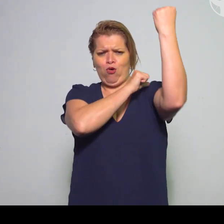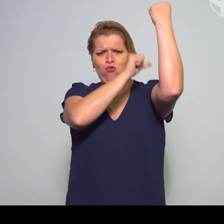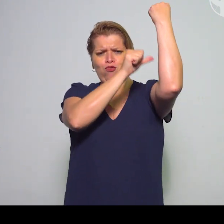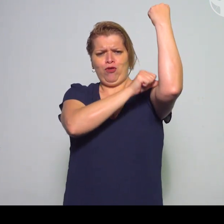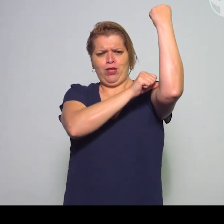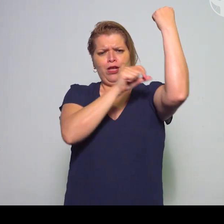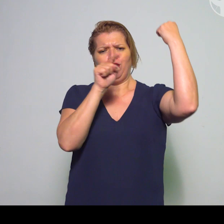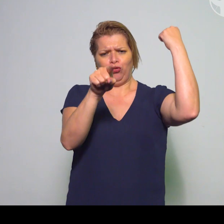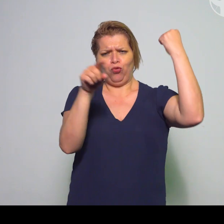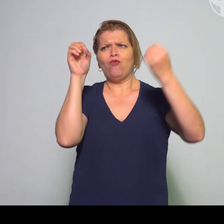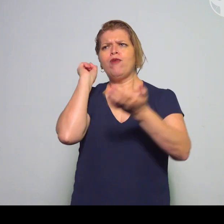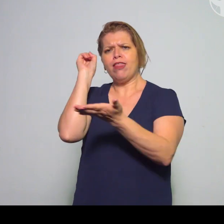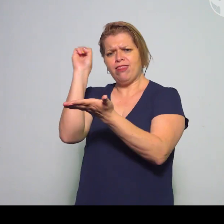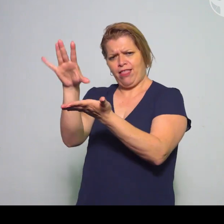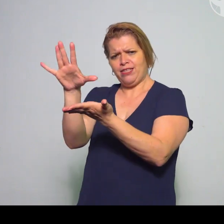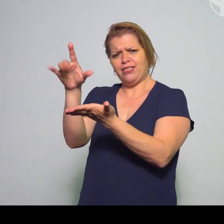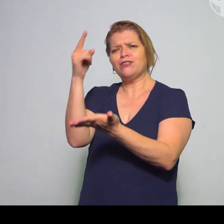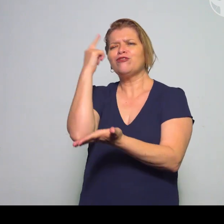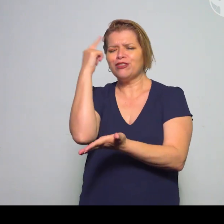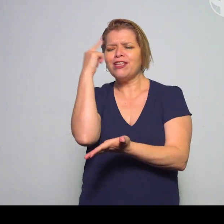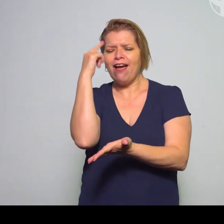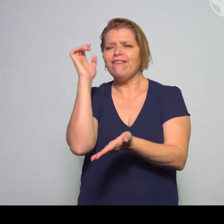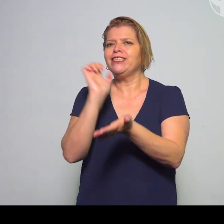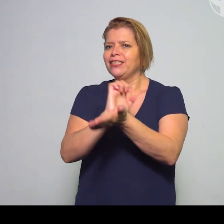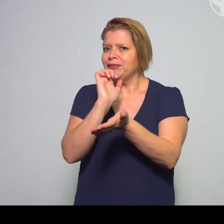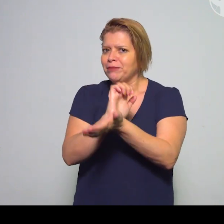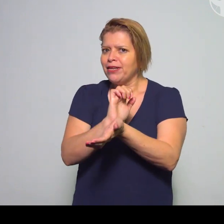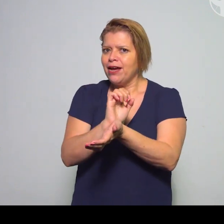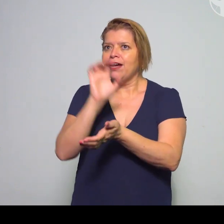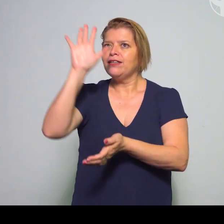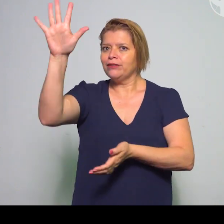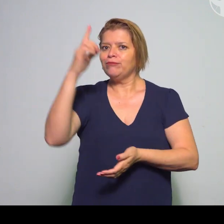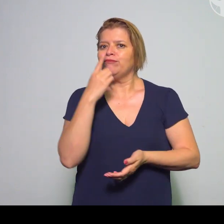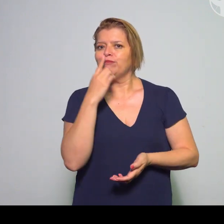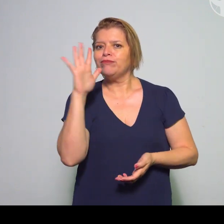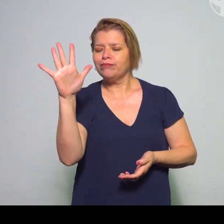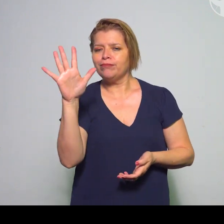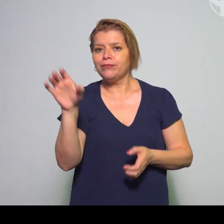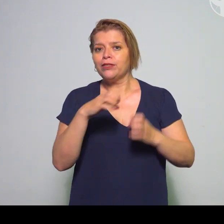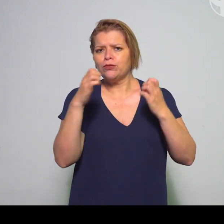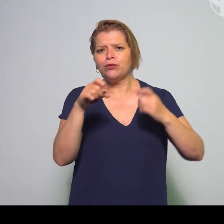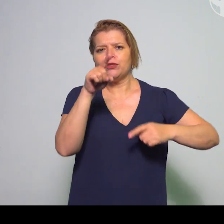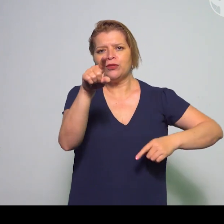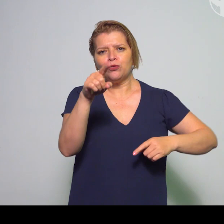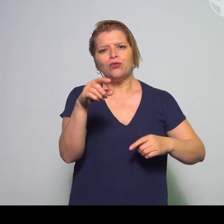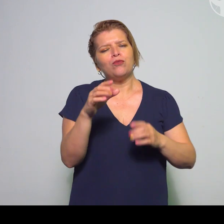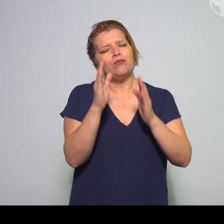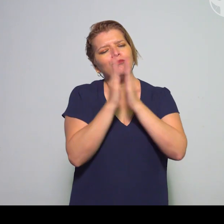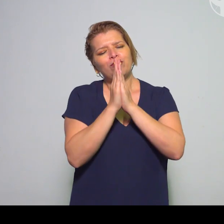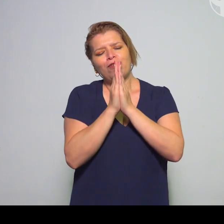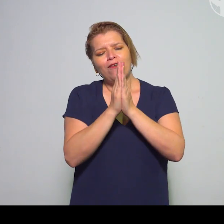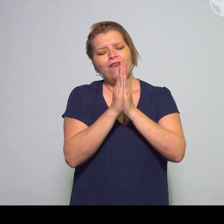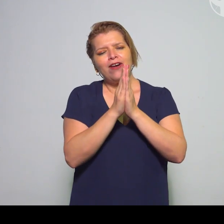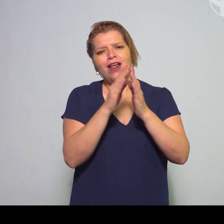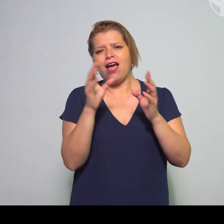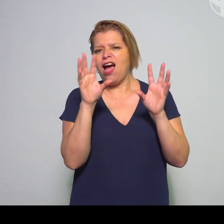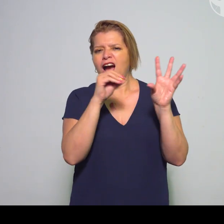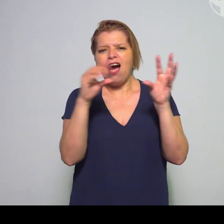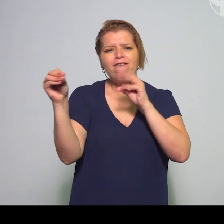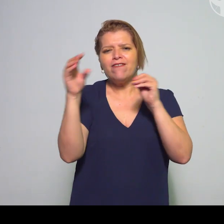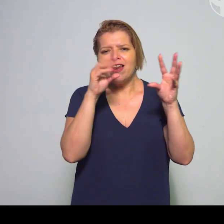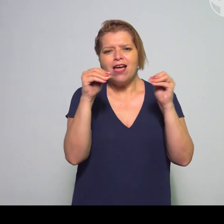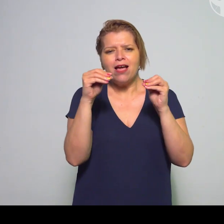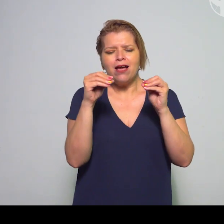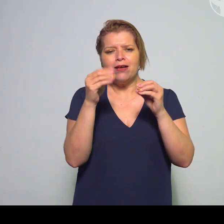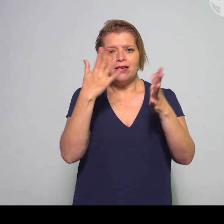autoridad? ¿Estás bendiciendo? ¿Estás sabiendo esperar sus promesas? Habla entonces palabras de